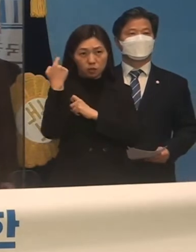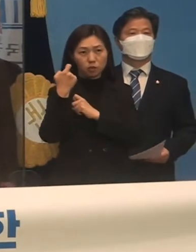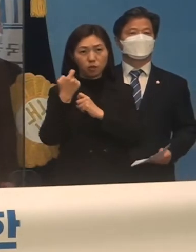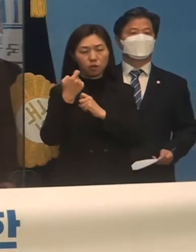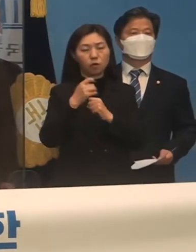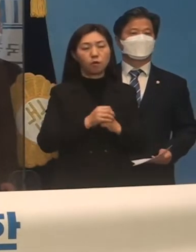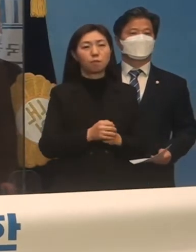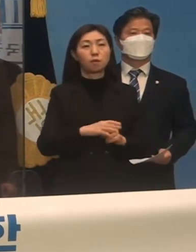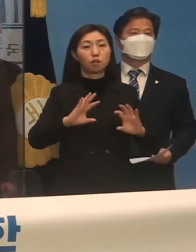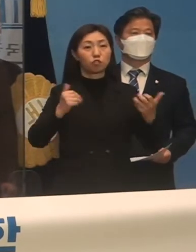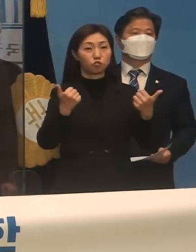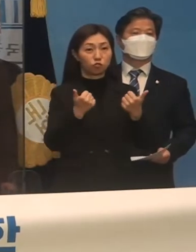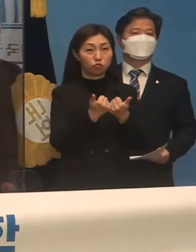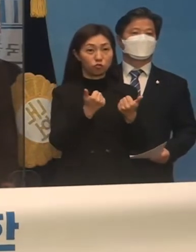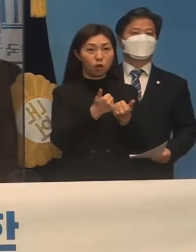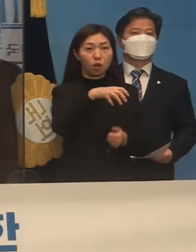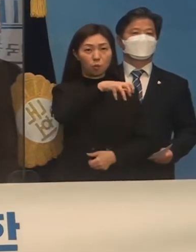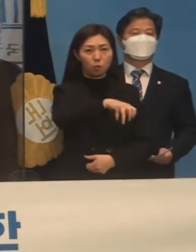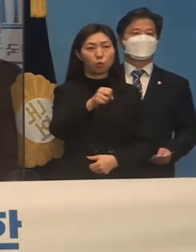국회와 시민사회가